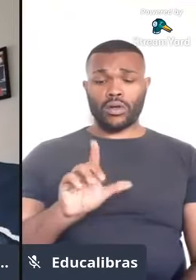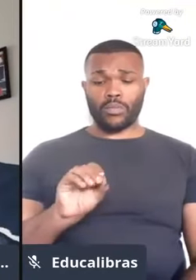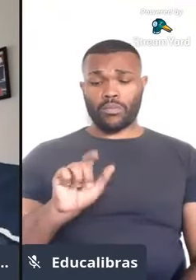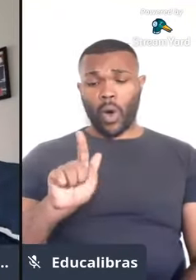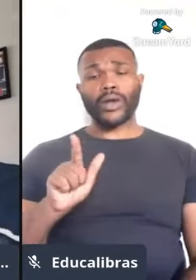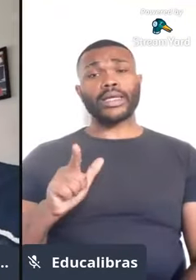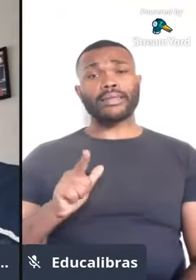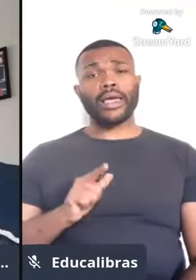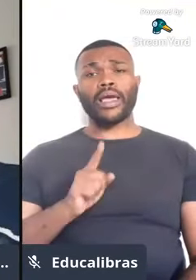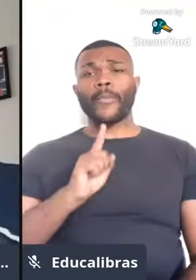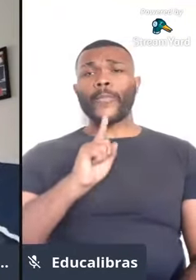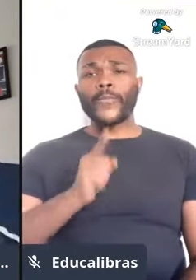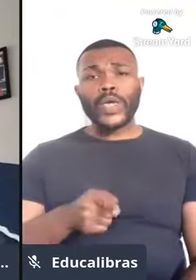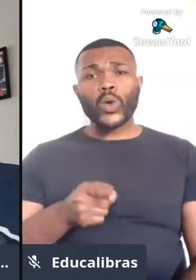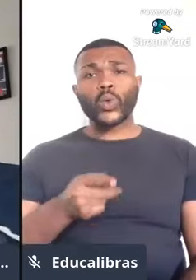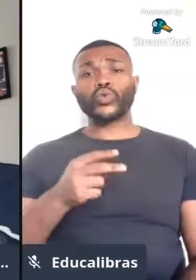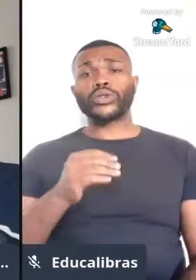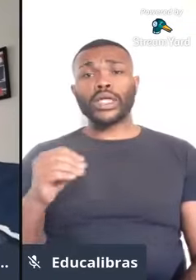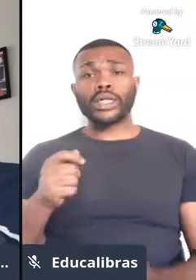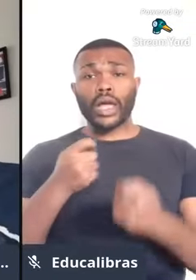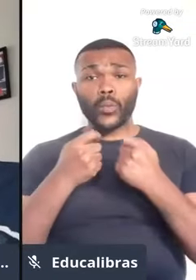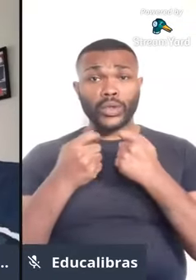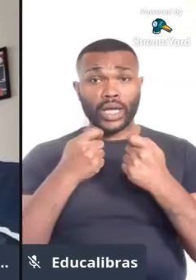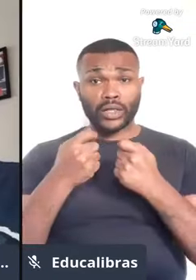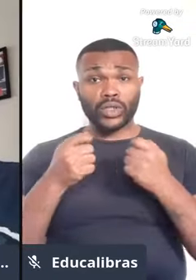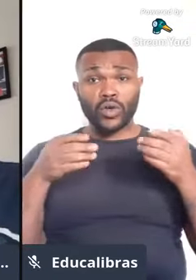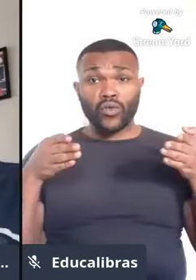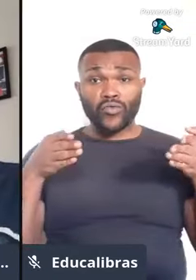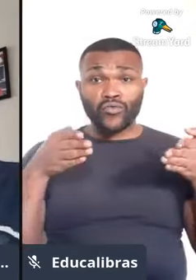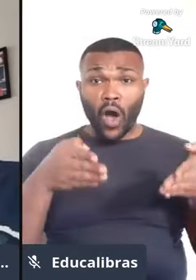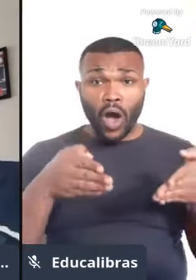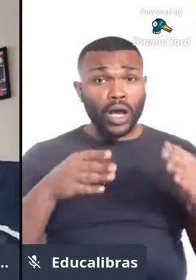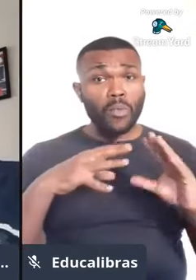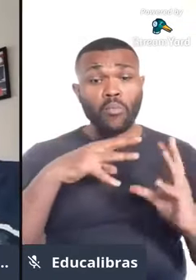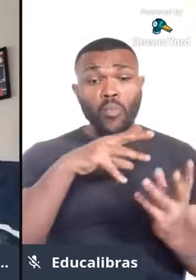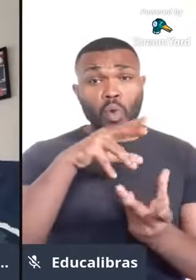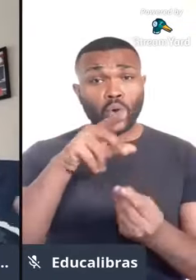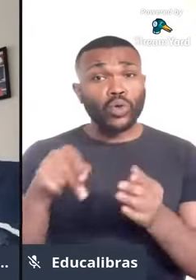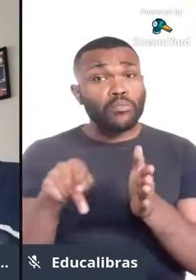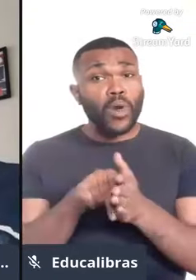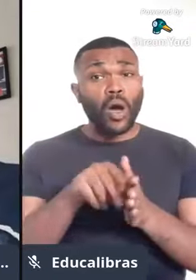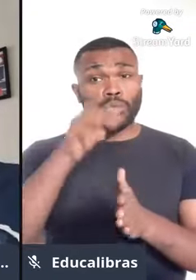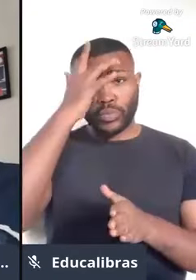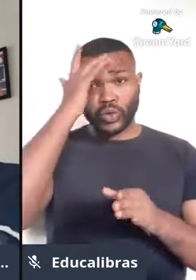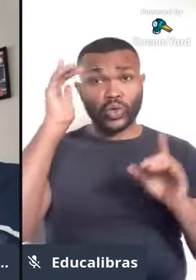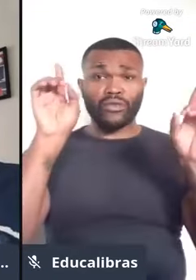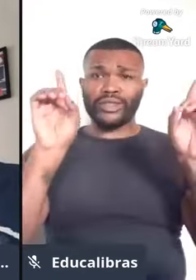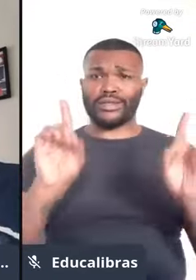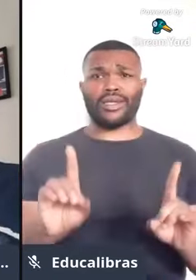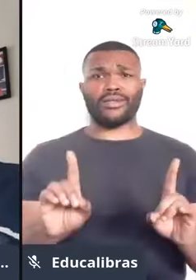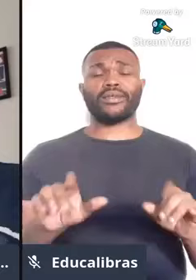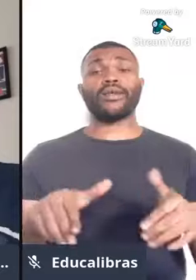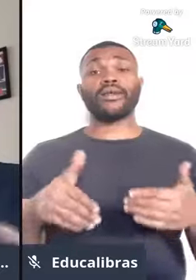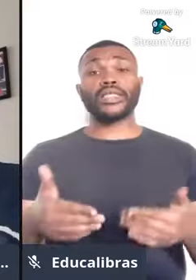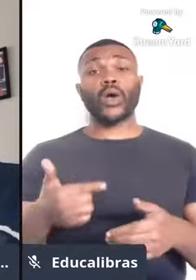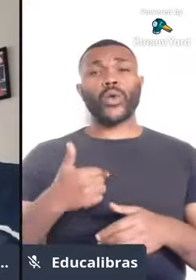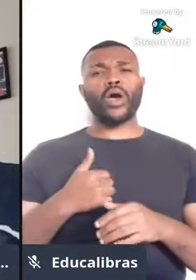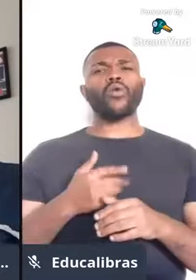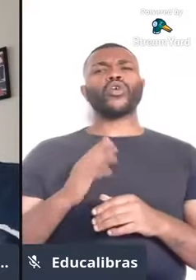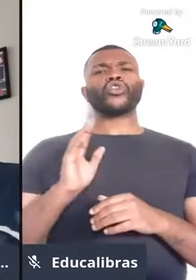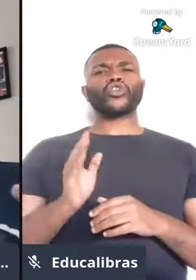reportagens publicadas especificamente sobre o universo da pessoa com deficiência, né? E todas essas editorias que eu falei aqui